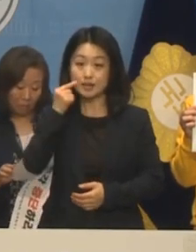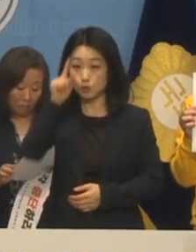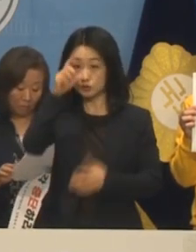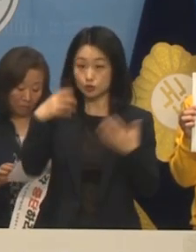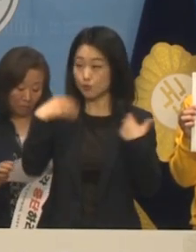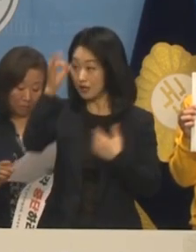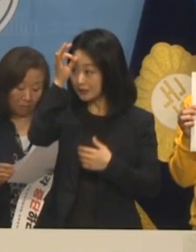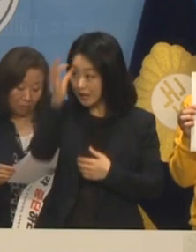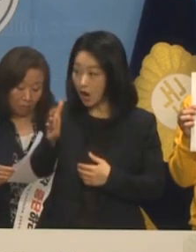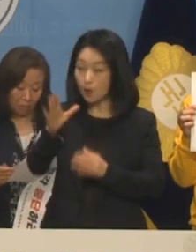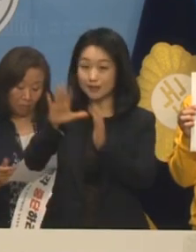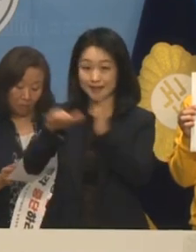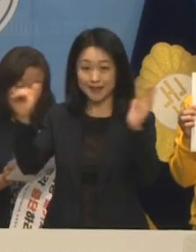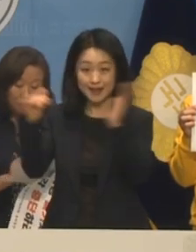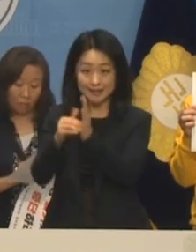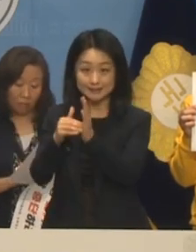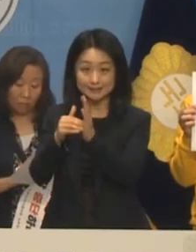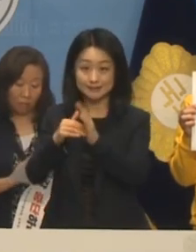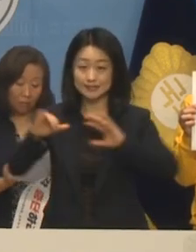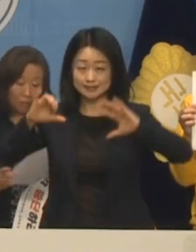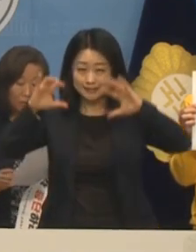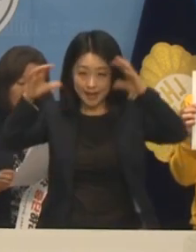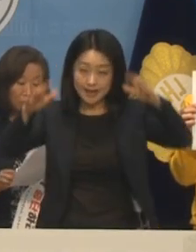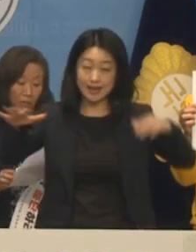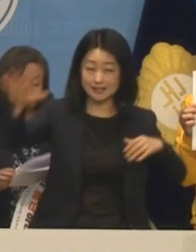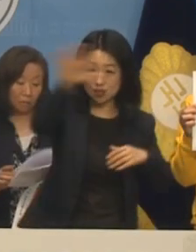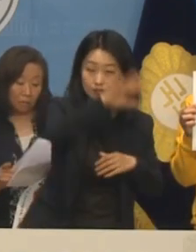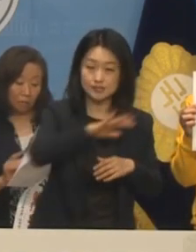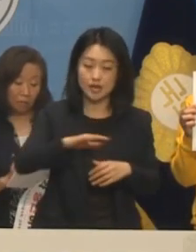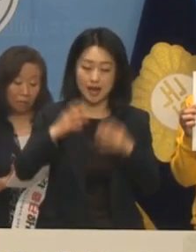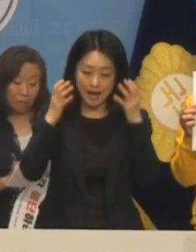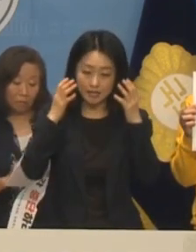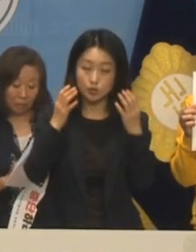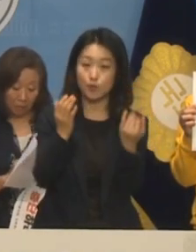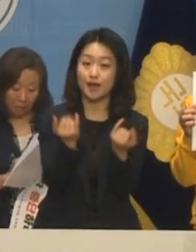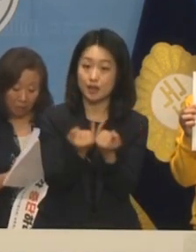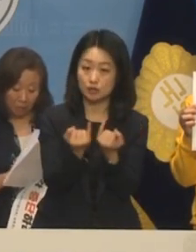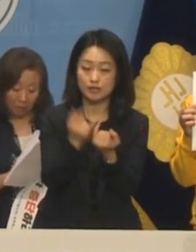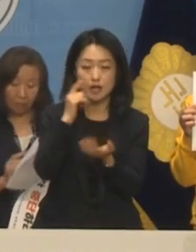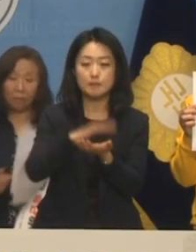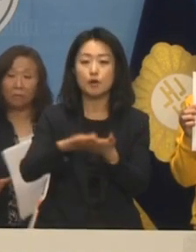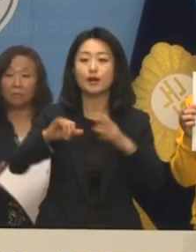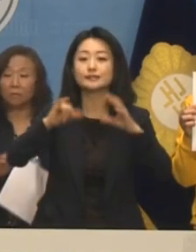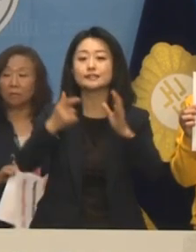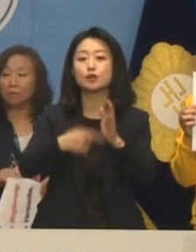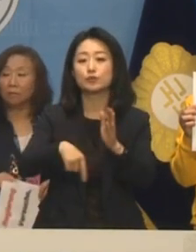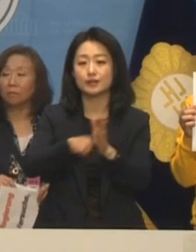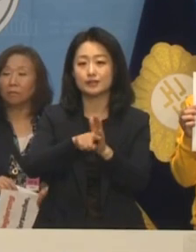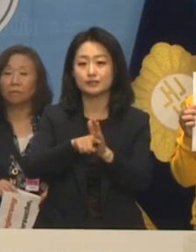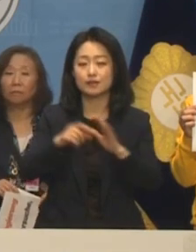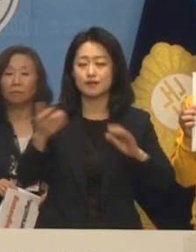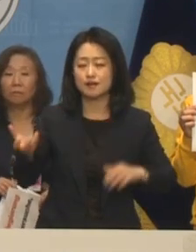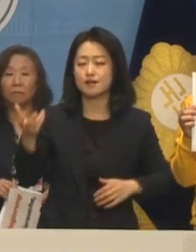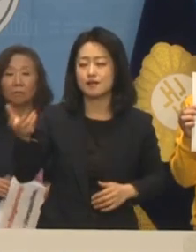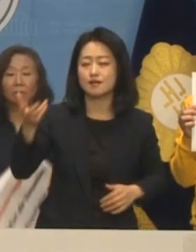정부가 사과하는 그날까지 전 세계 아이들과 여성들이 평화로운 세상을 위해 전 세계를